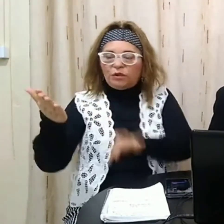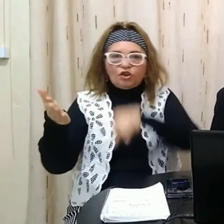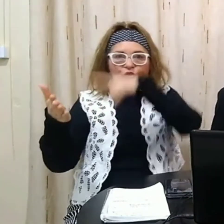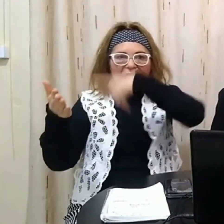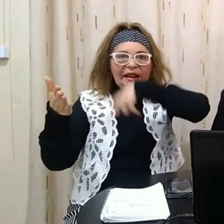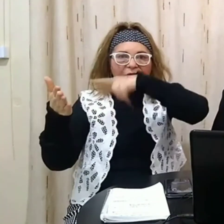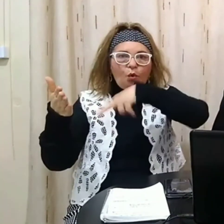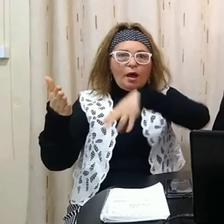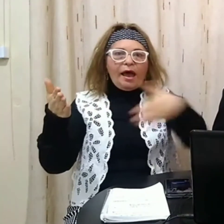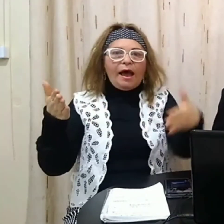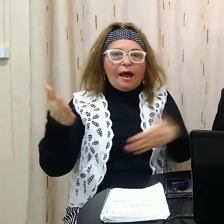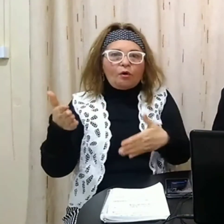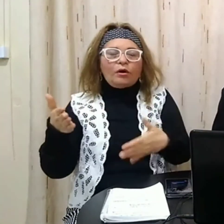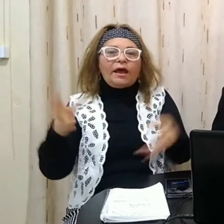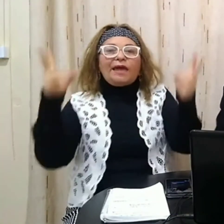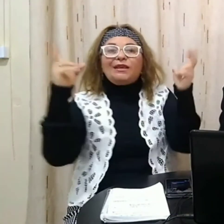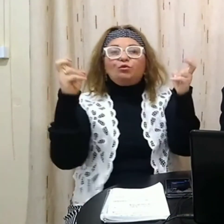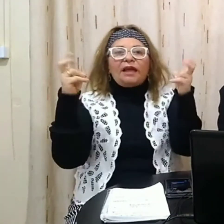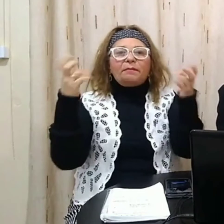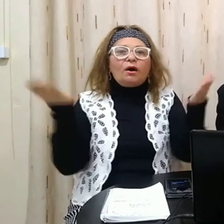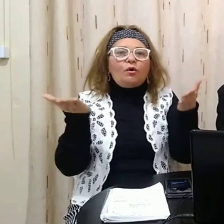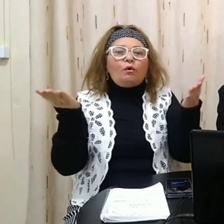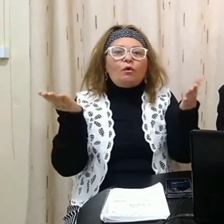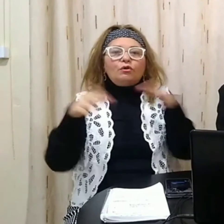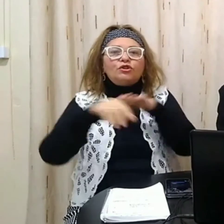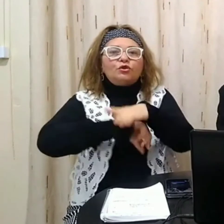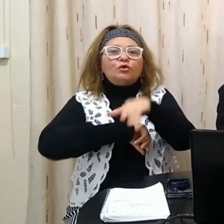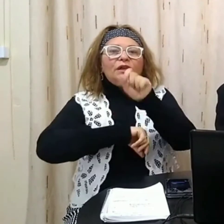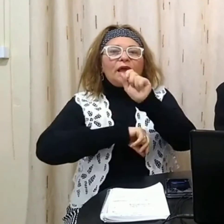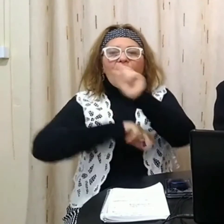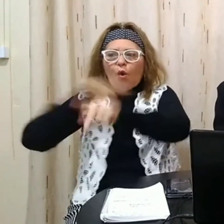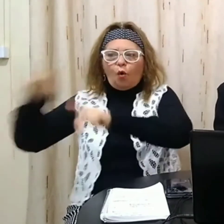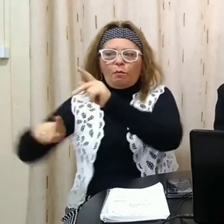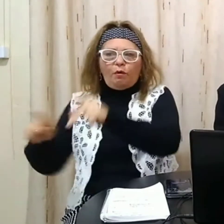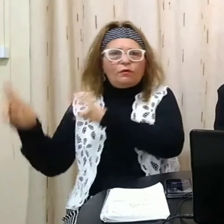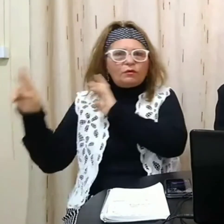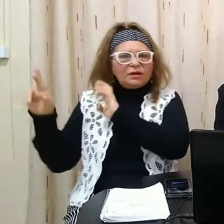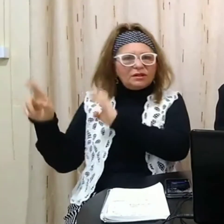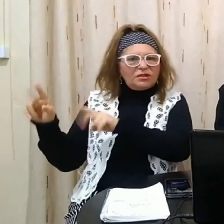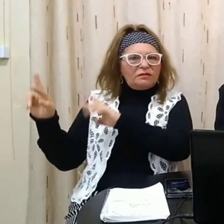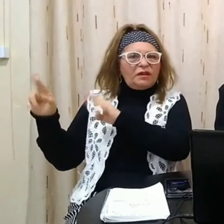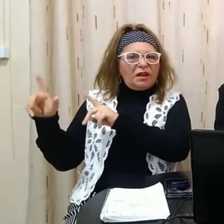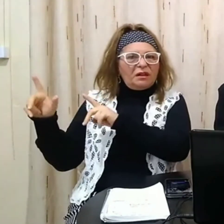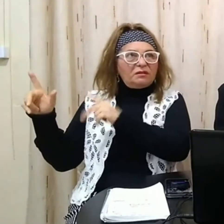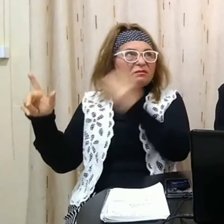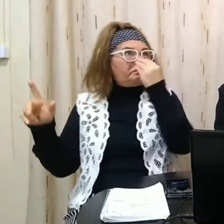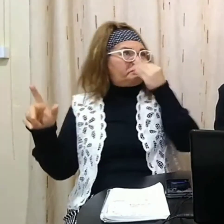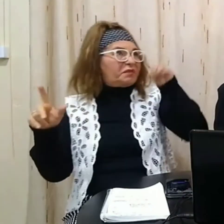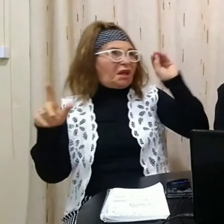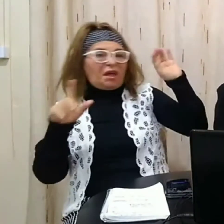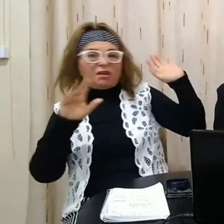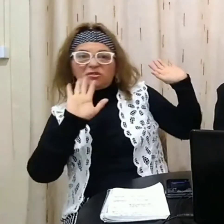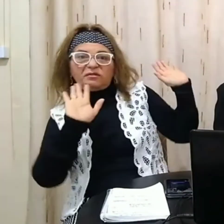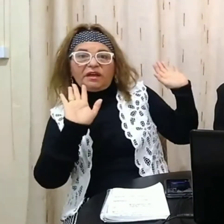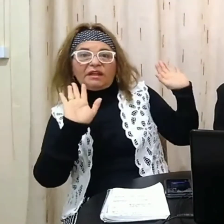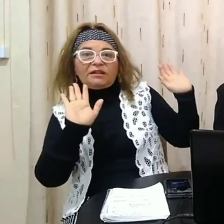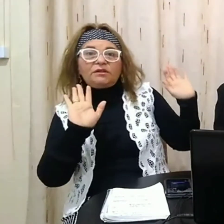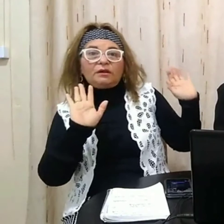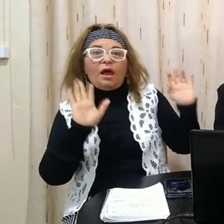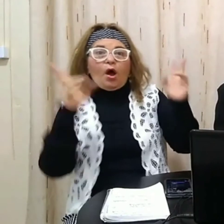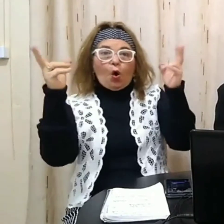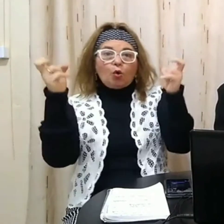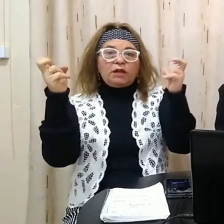de ler. E o nosso tema nesta noite é o povo diferente, indiferente. O povo